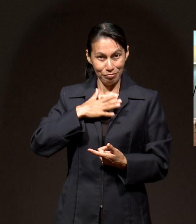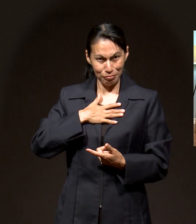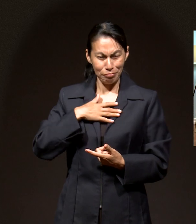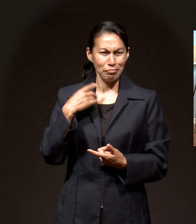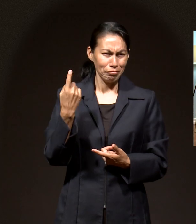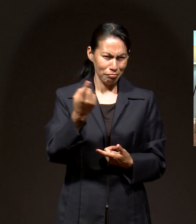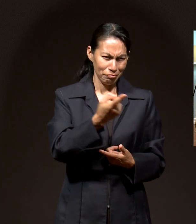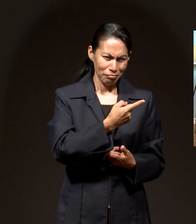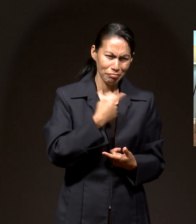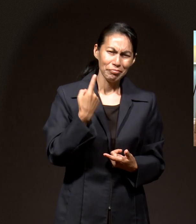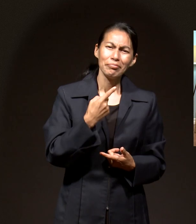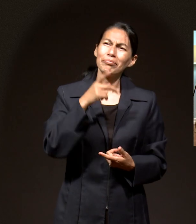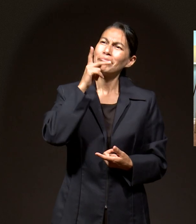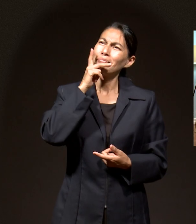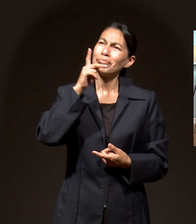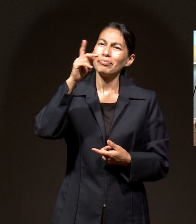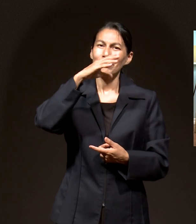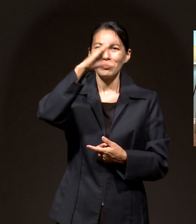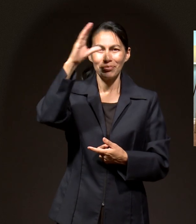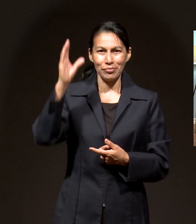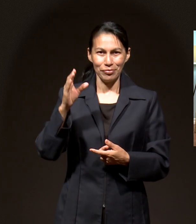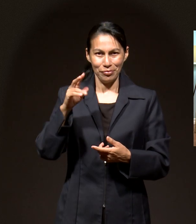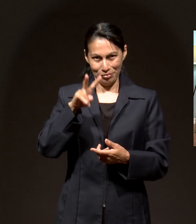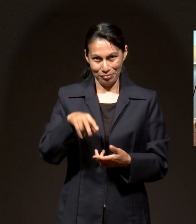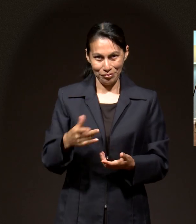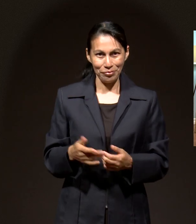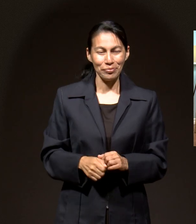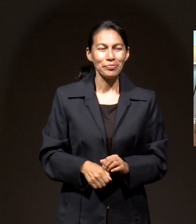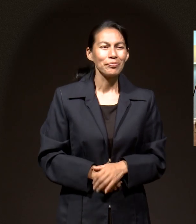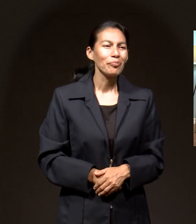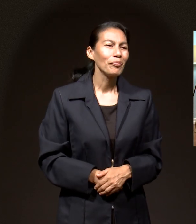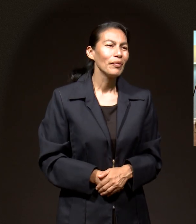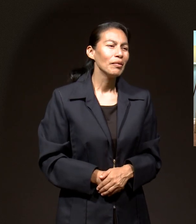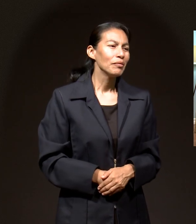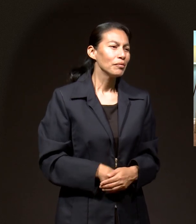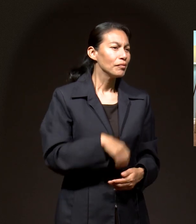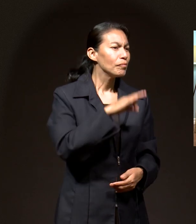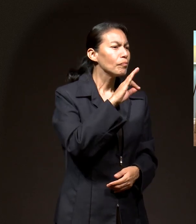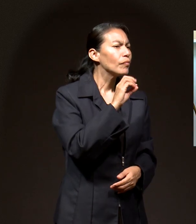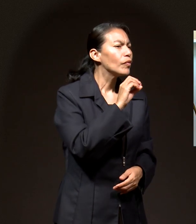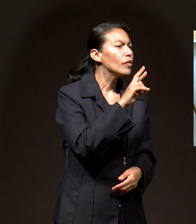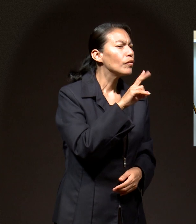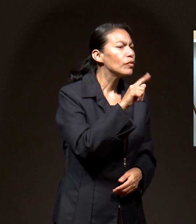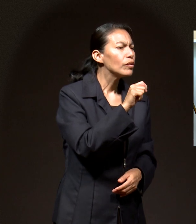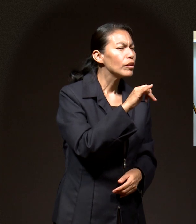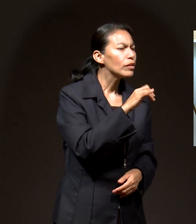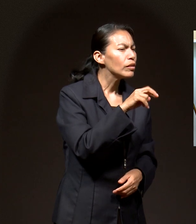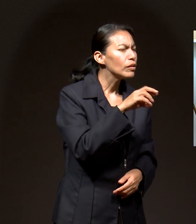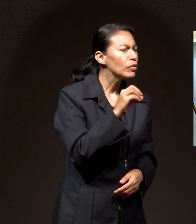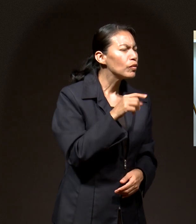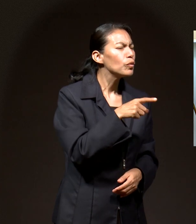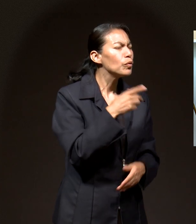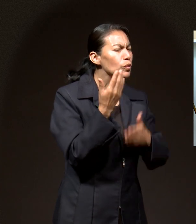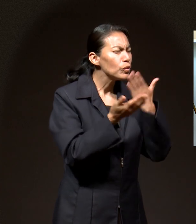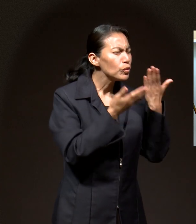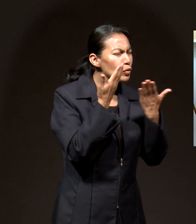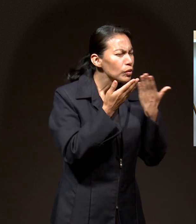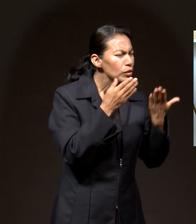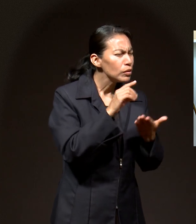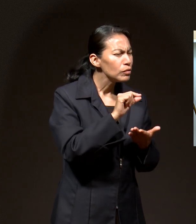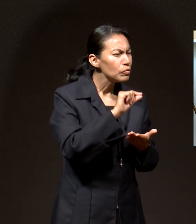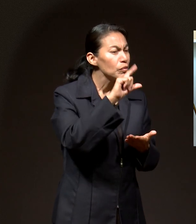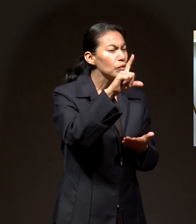¿no es cierto? Fortino, cuéntanos algo de la experiencia. ¿Cómo es que llegaste tú? ¿Dónde es que estudiaste